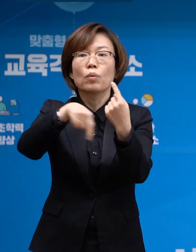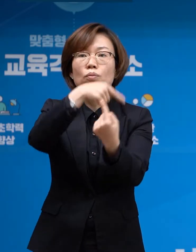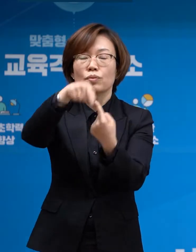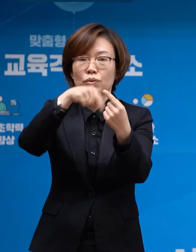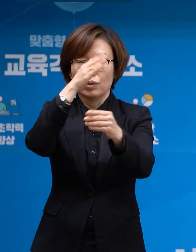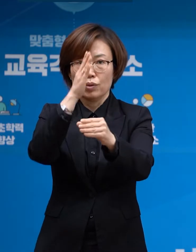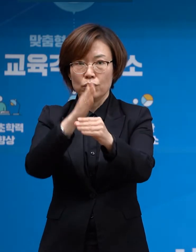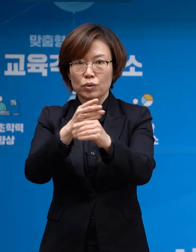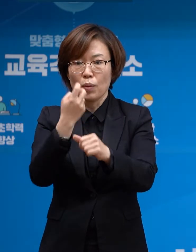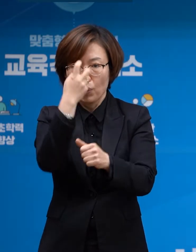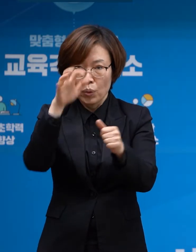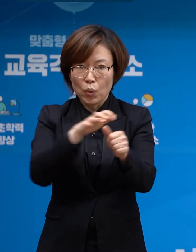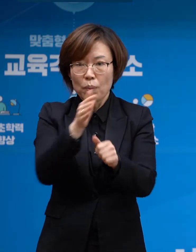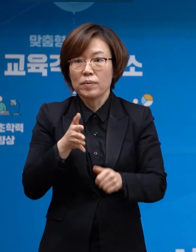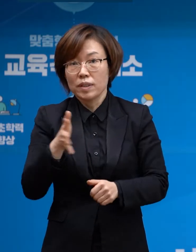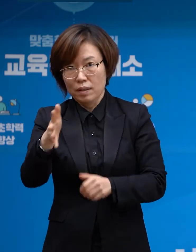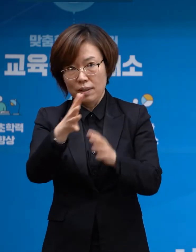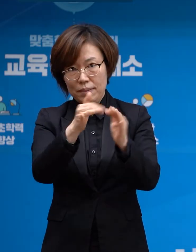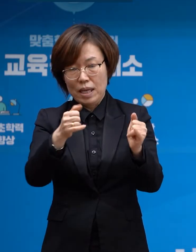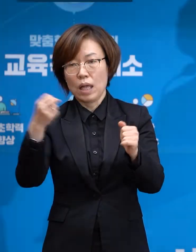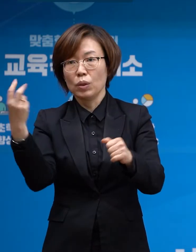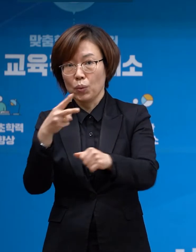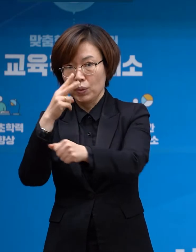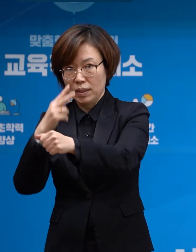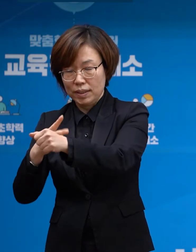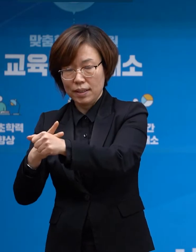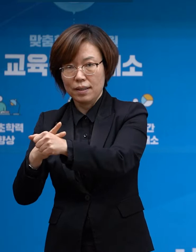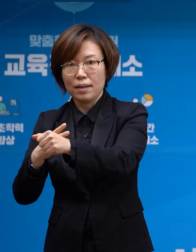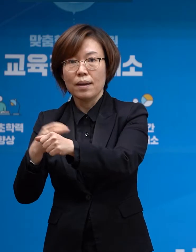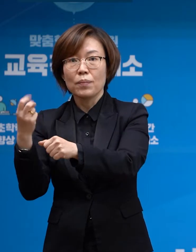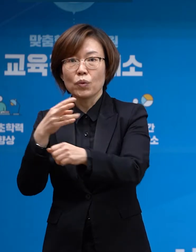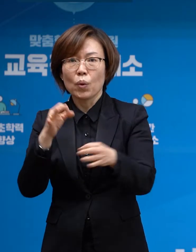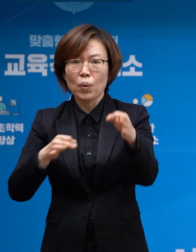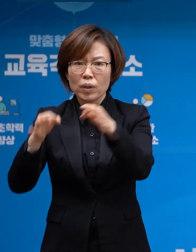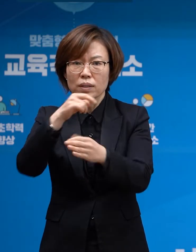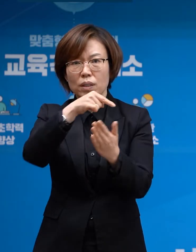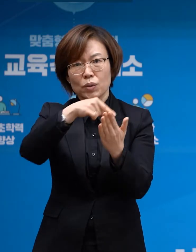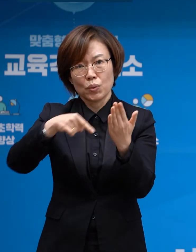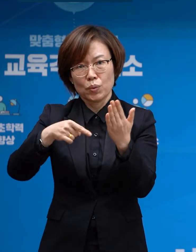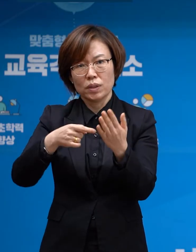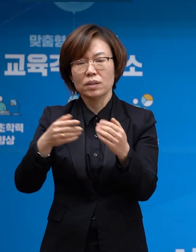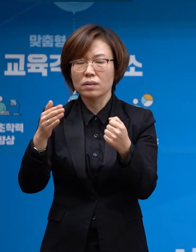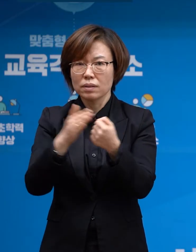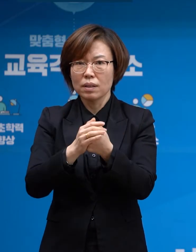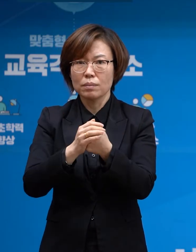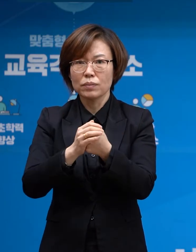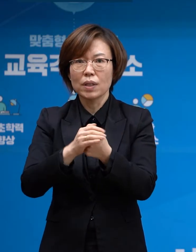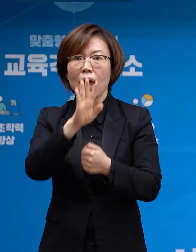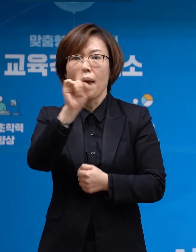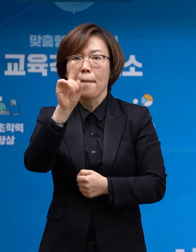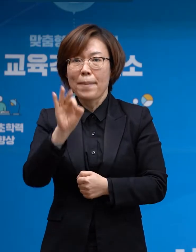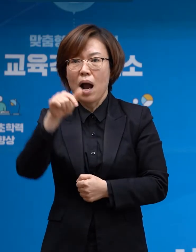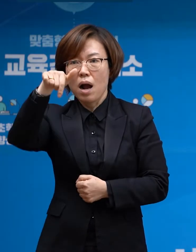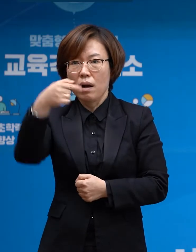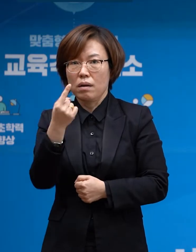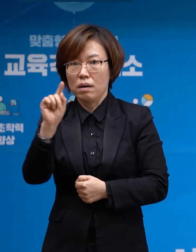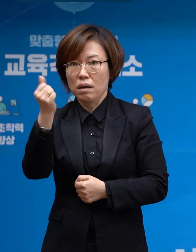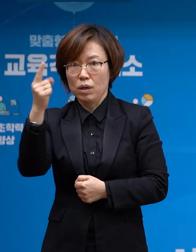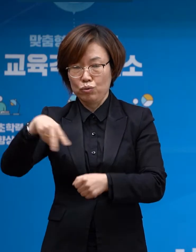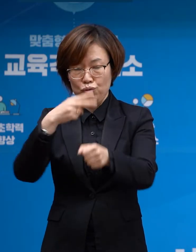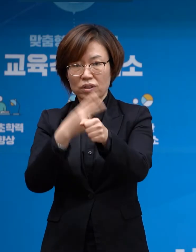있는 돌봄 전담사와 선생님들, 경제적 손실로 생계가 막막한 방과 후